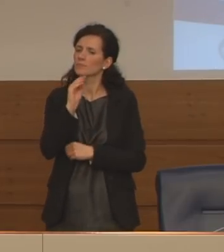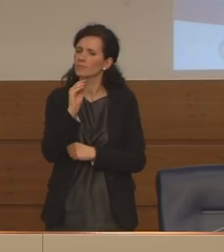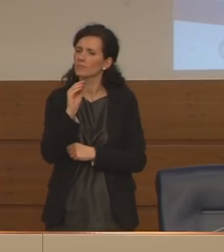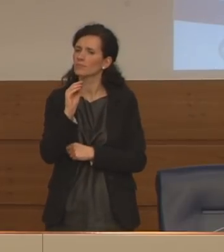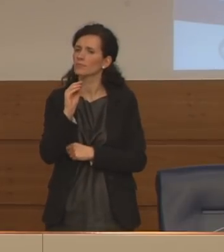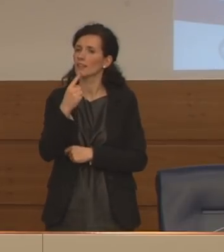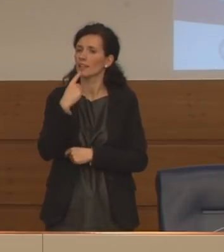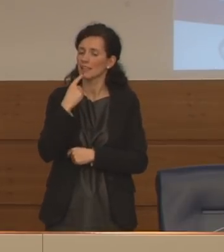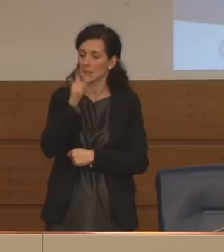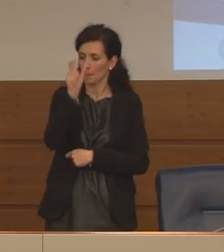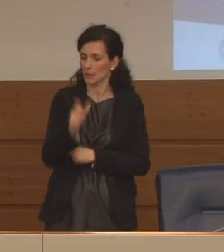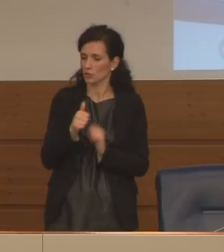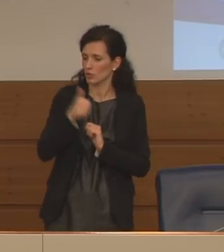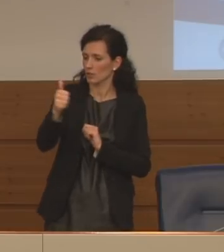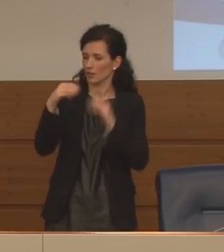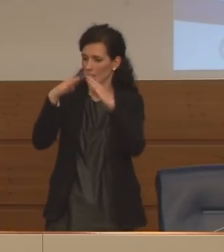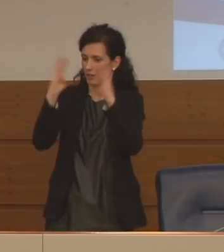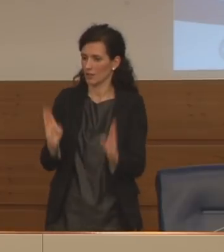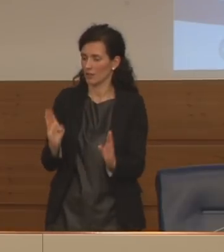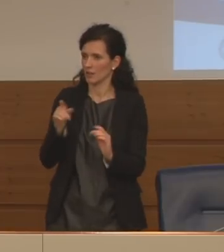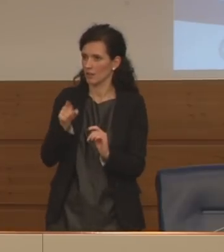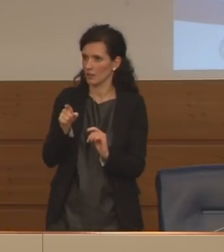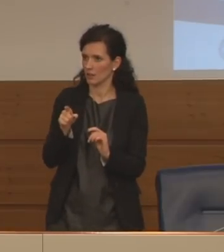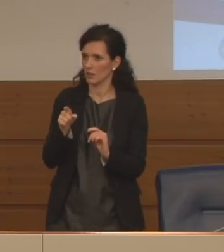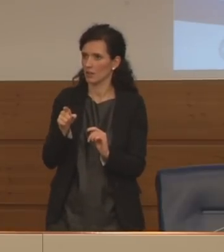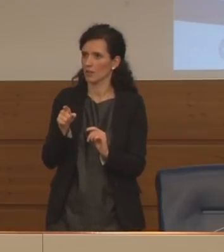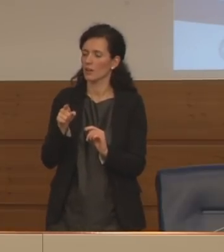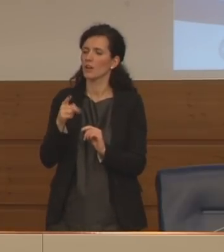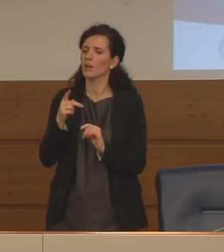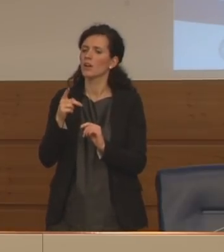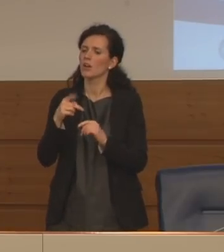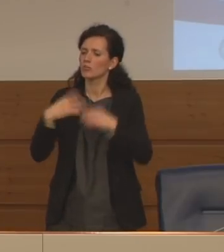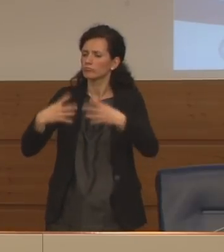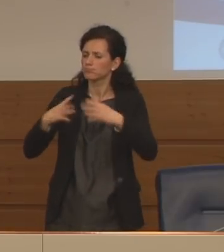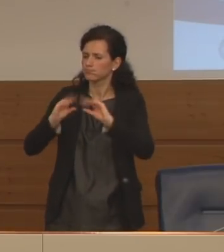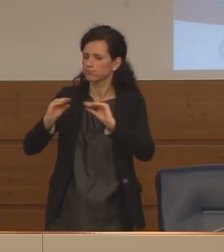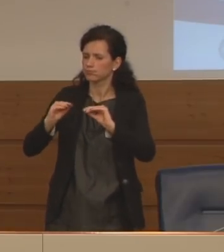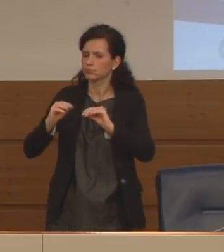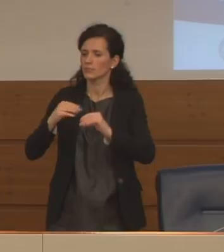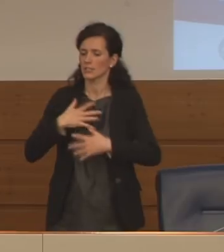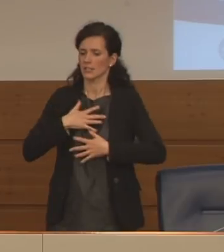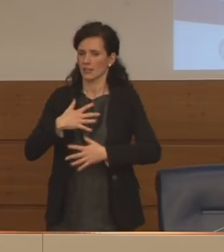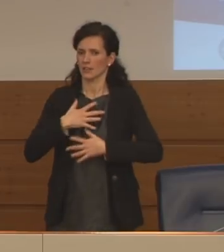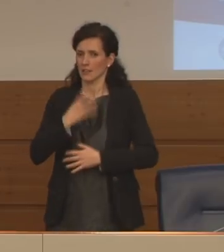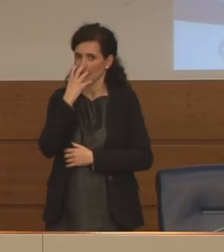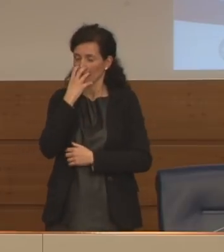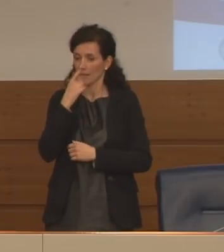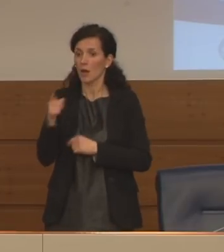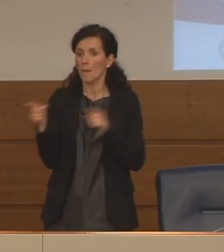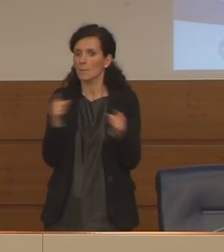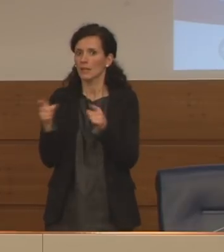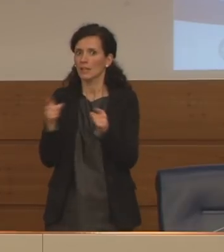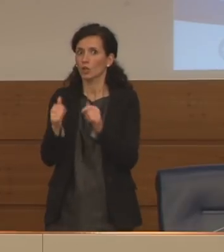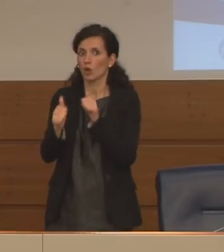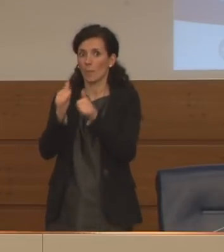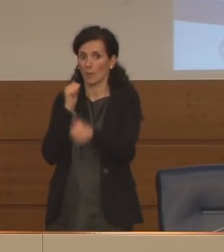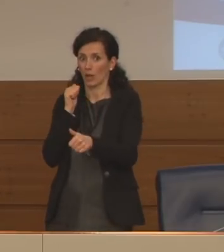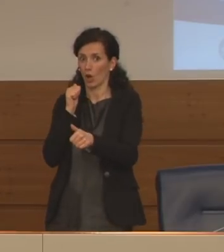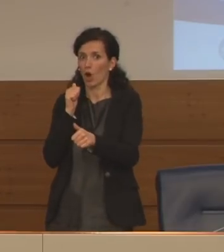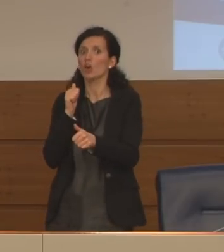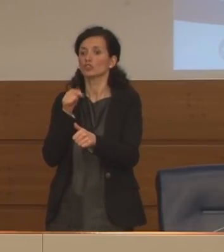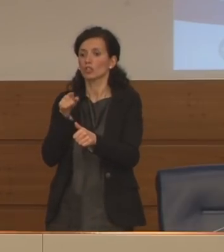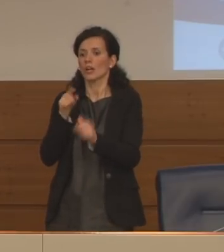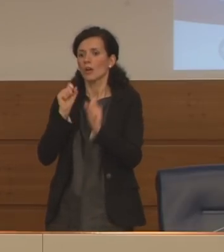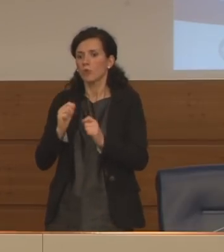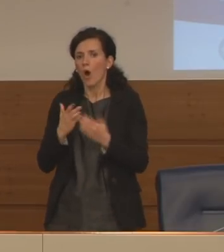persone in isolamento domiciliare obbligatorio per rilevare di insufficienza respiratoria cura in fase molto precoce e salvare tante